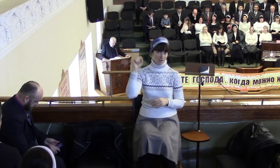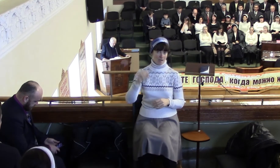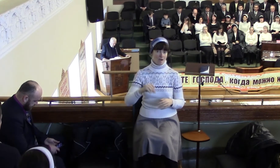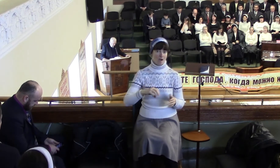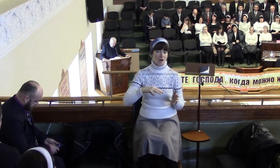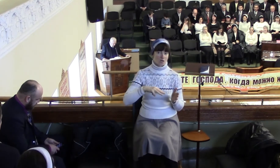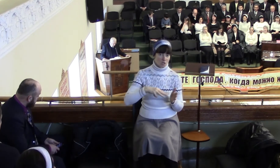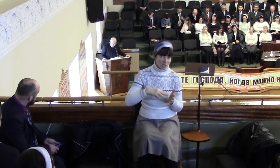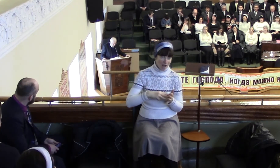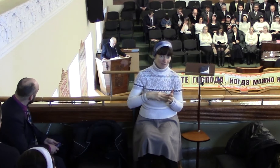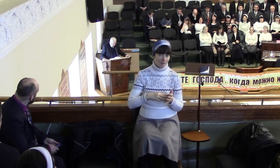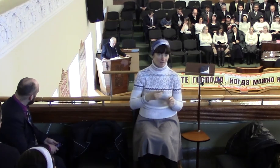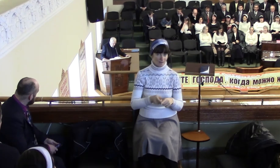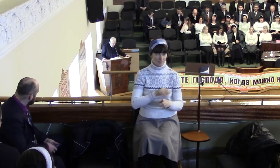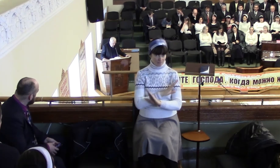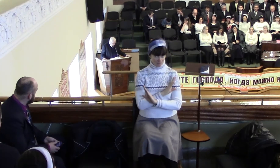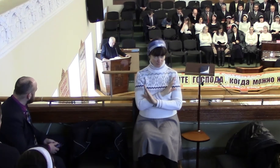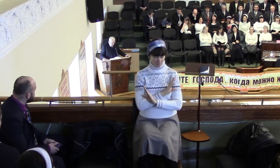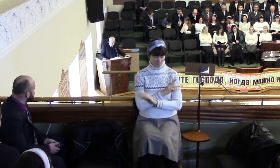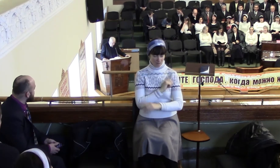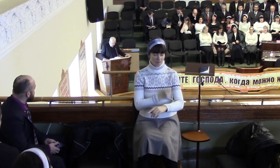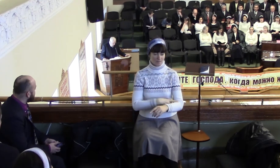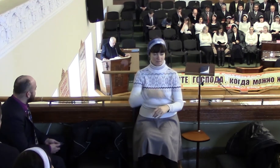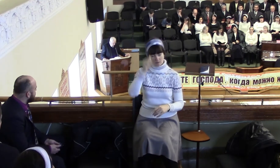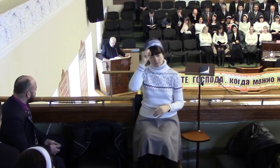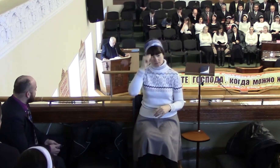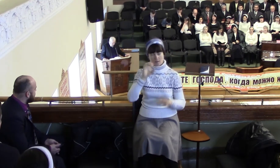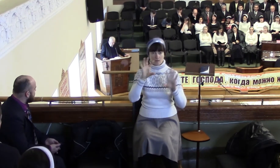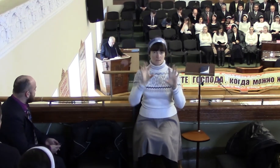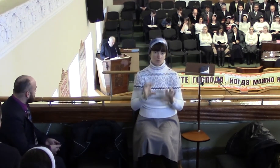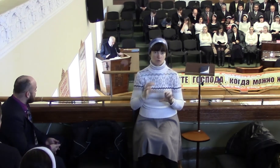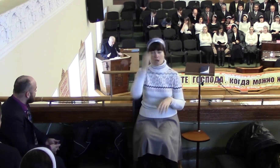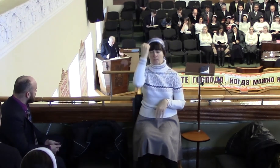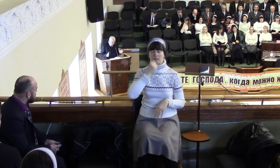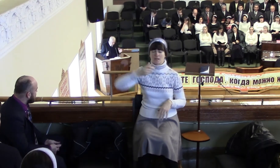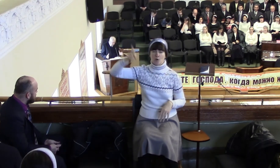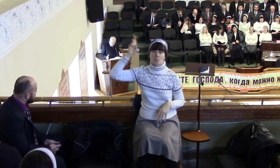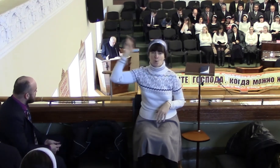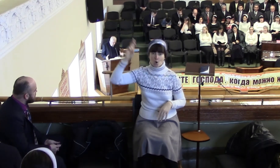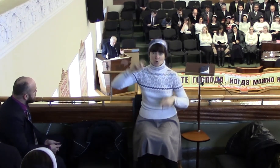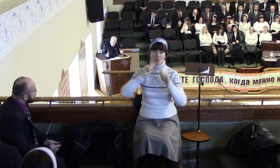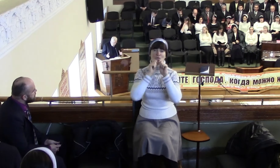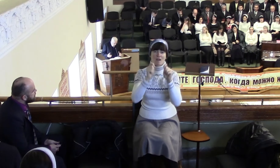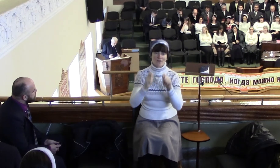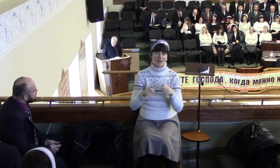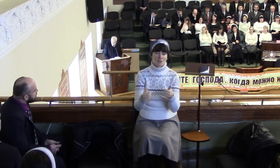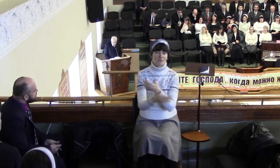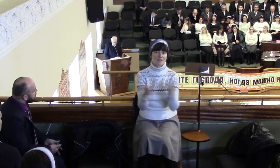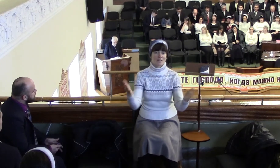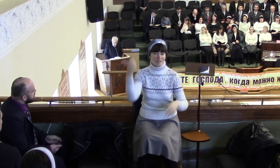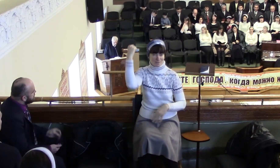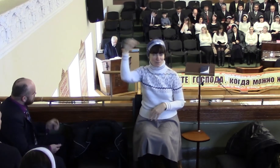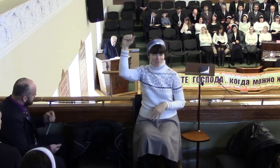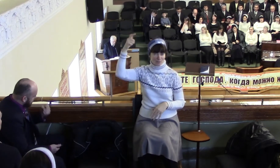сила греха – закон. Благодарение Богу, даровавшему нам победу